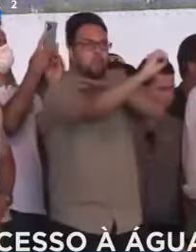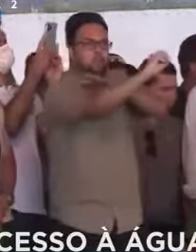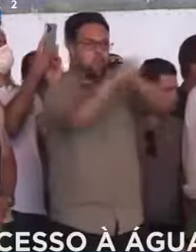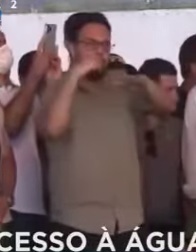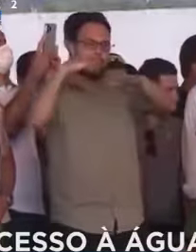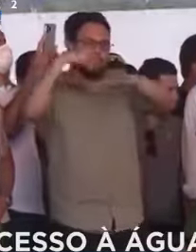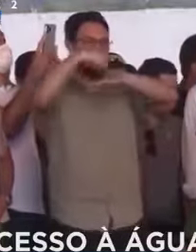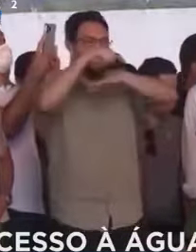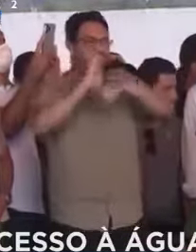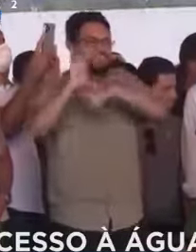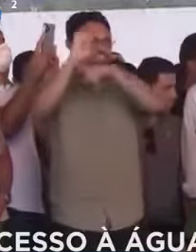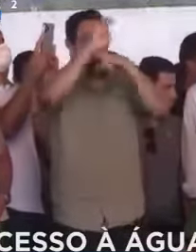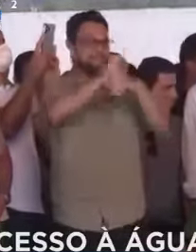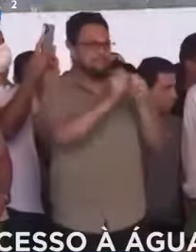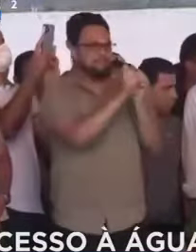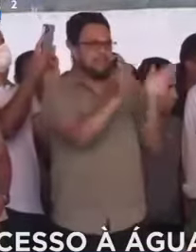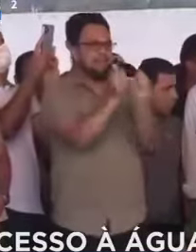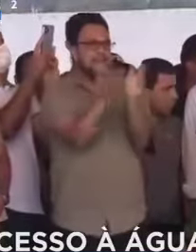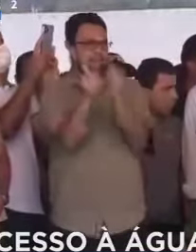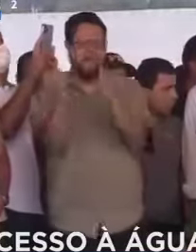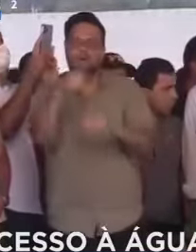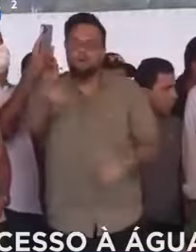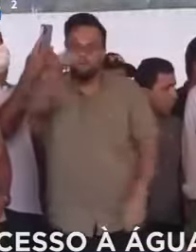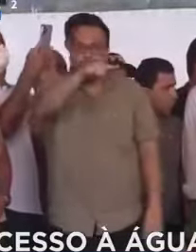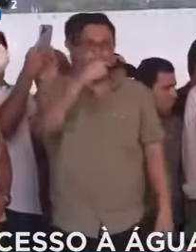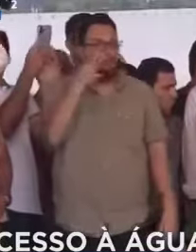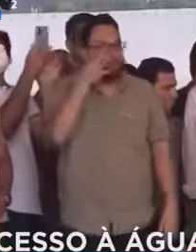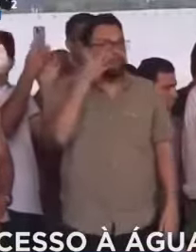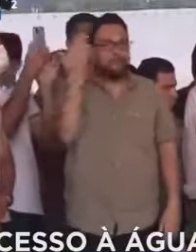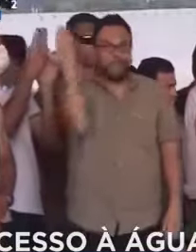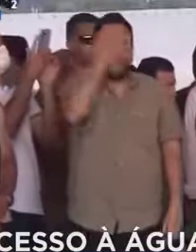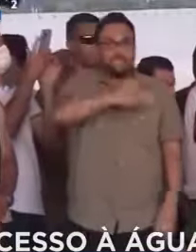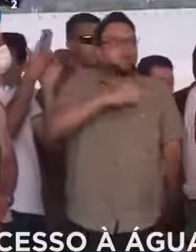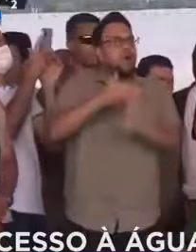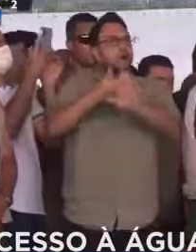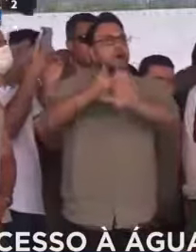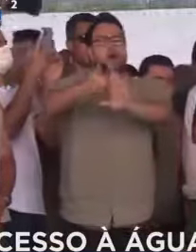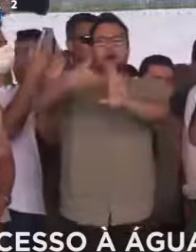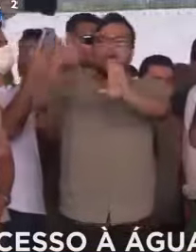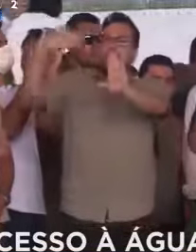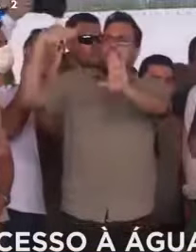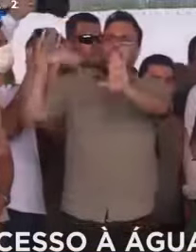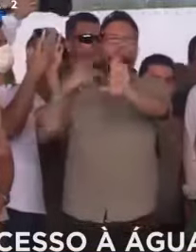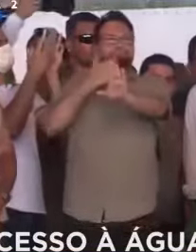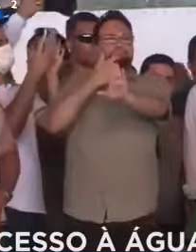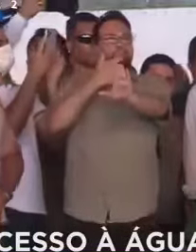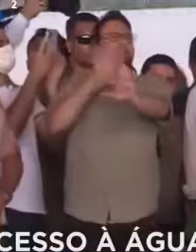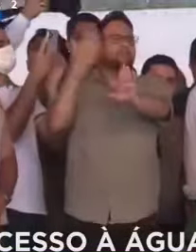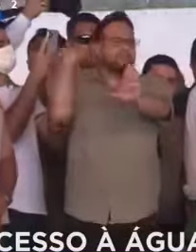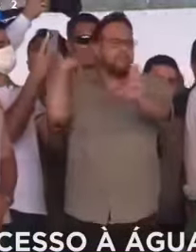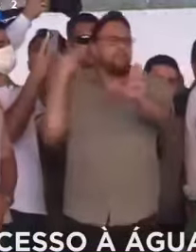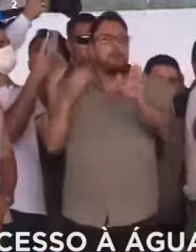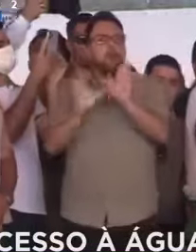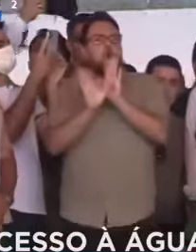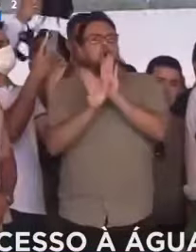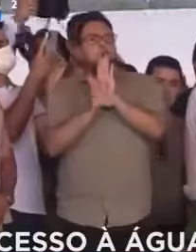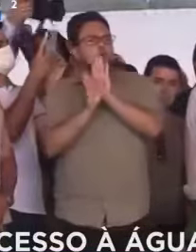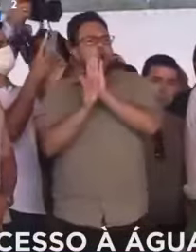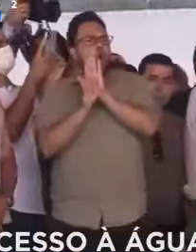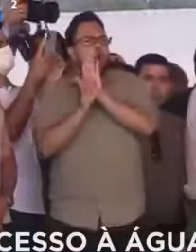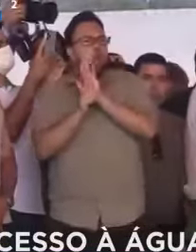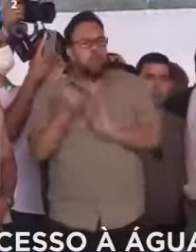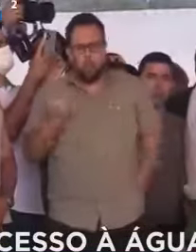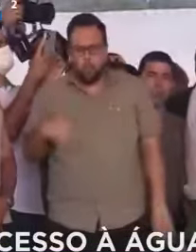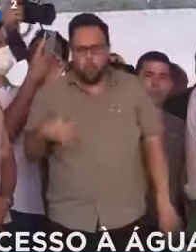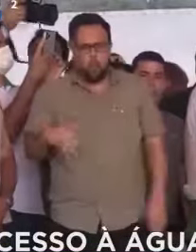Vocês estão vendo como nós éramos roubados até há pouco tempo? Esse pessoal se